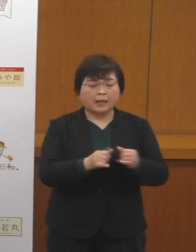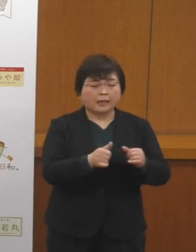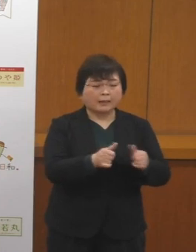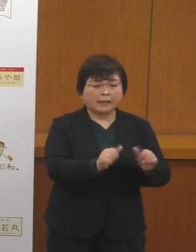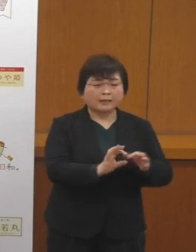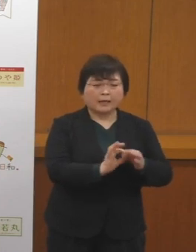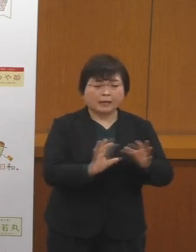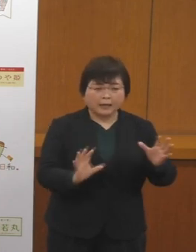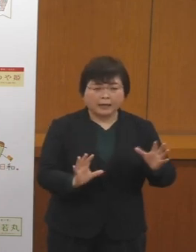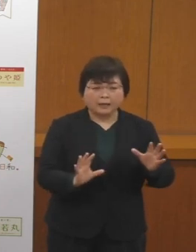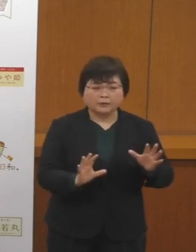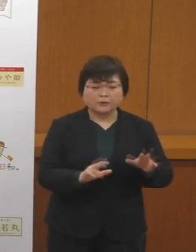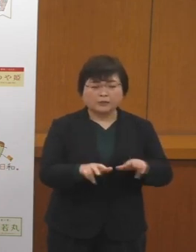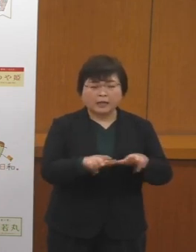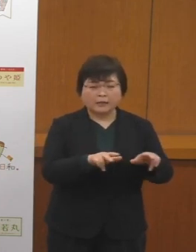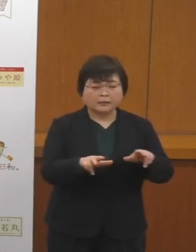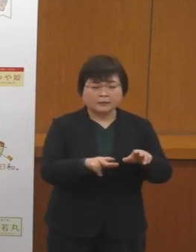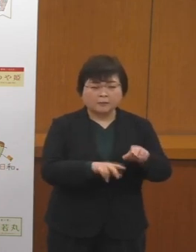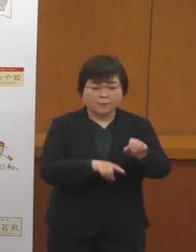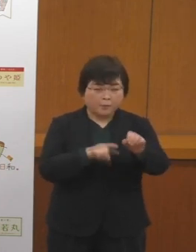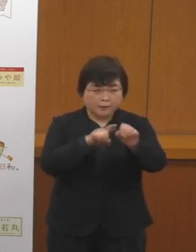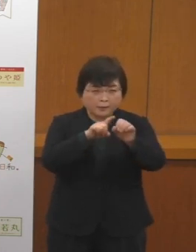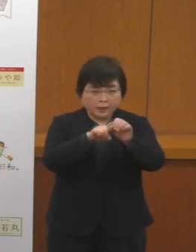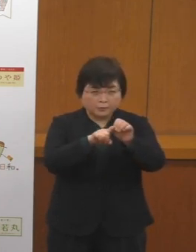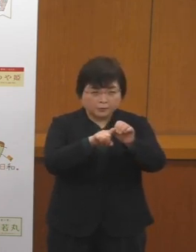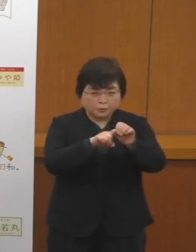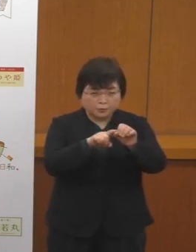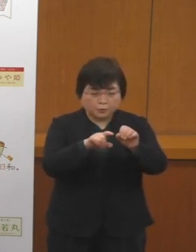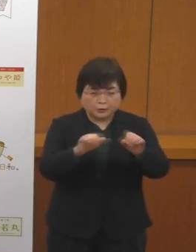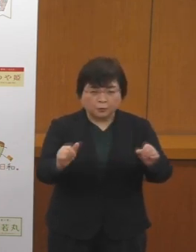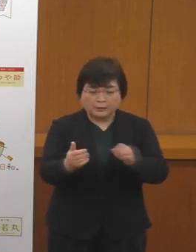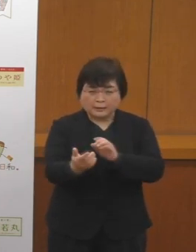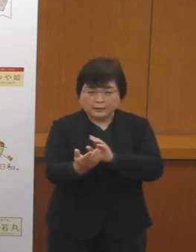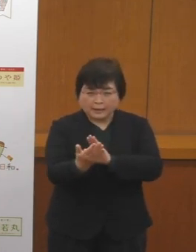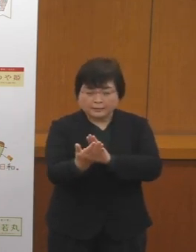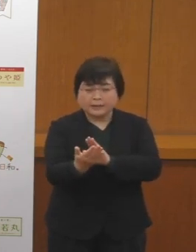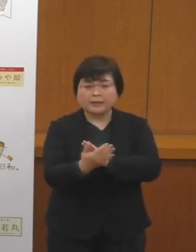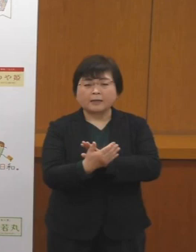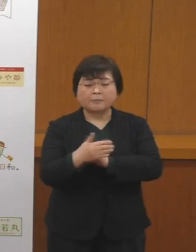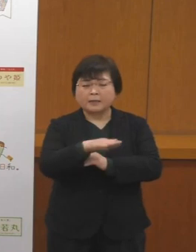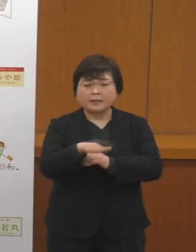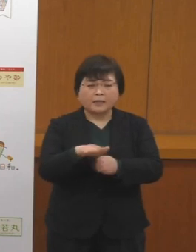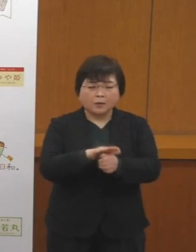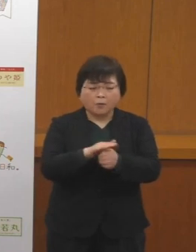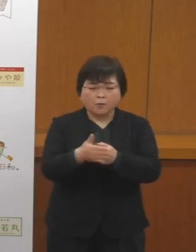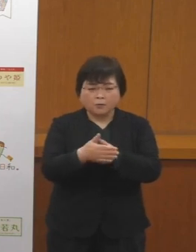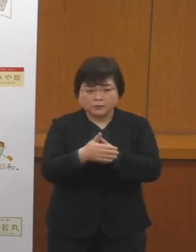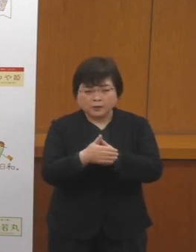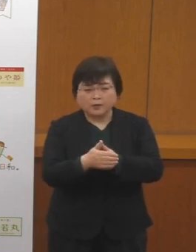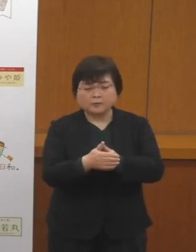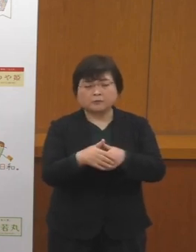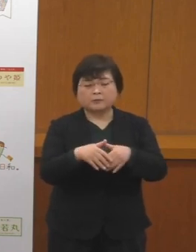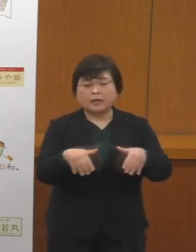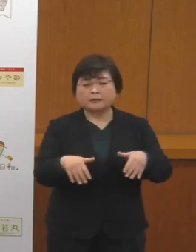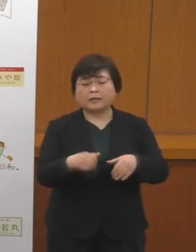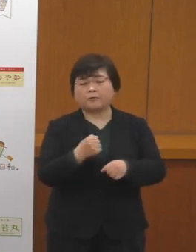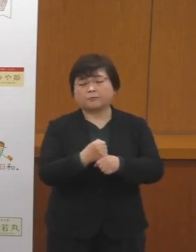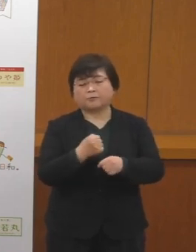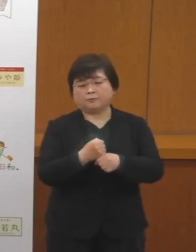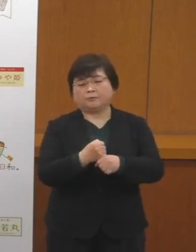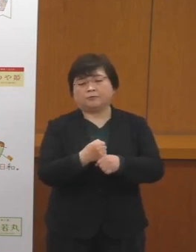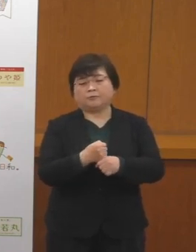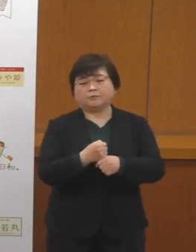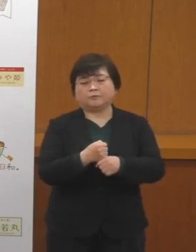と男性であろうとこう政治家を志す人に対してみんなで協力し合うというようなやっぱり体制が作ら